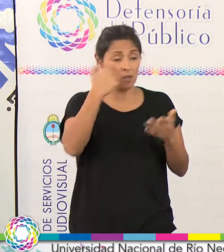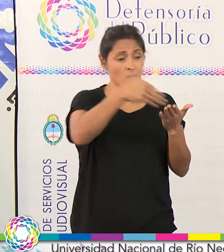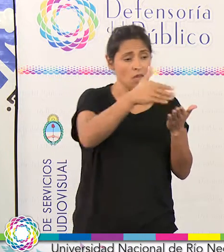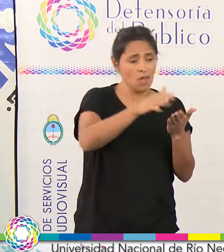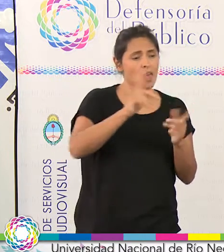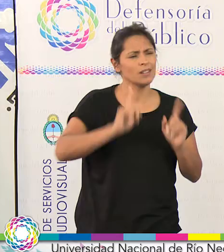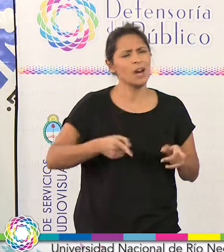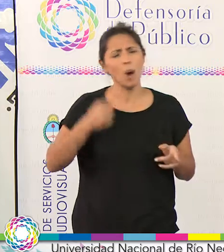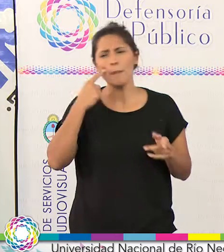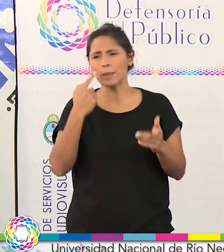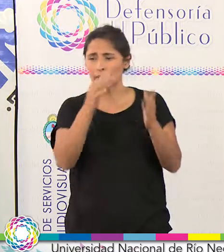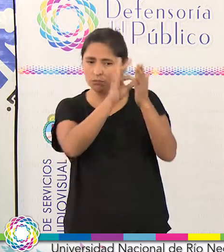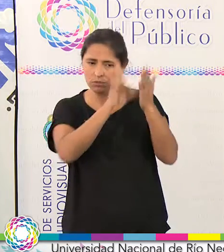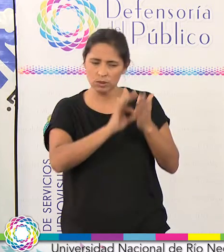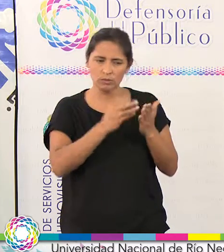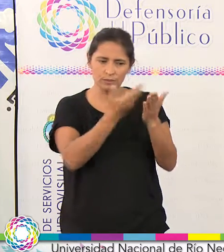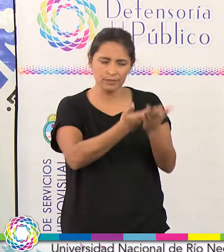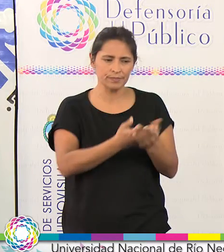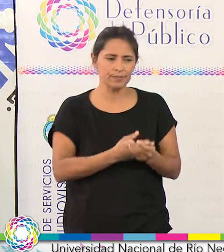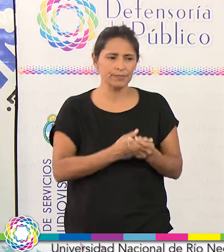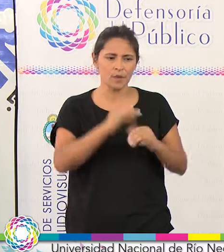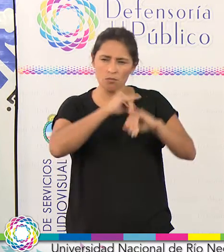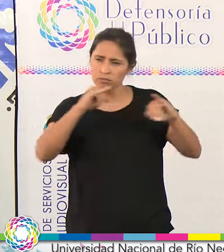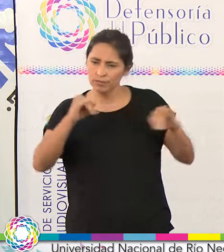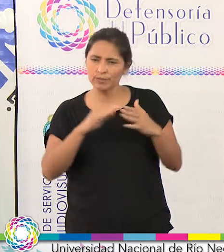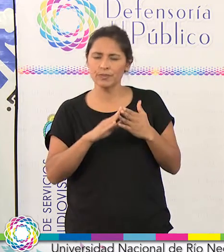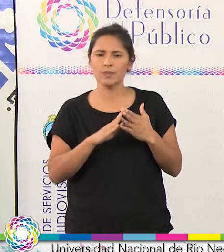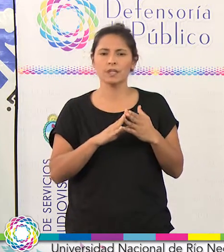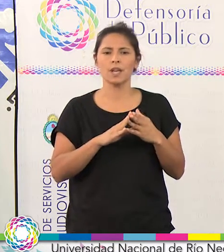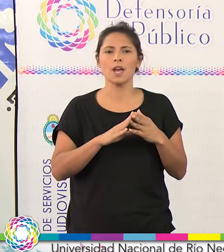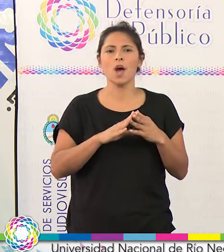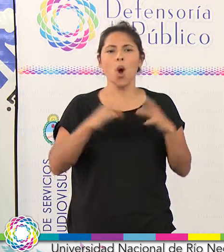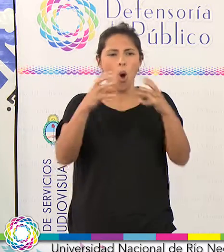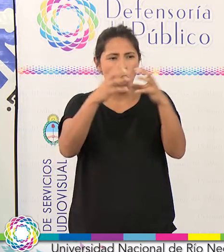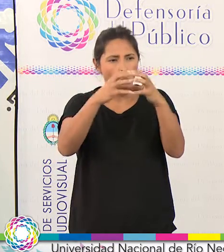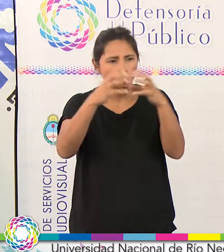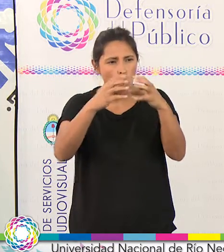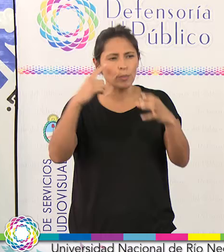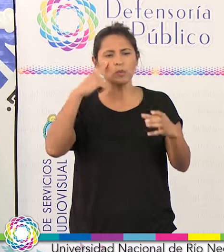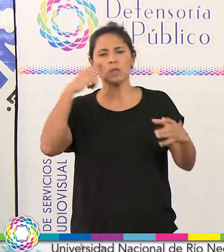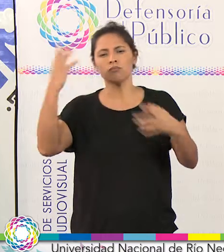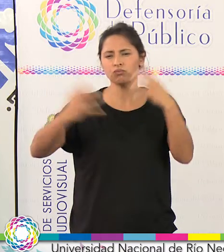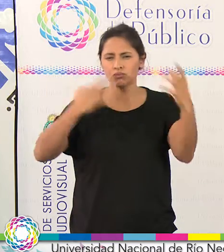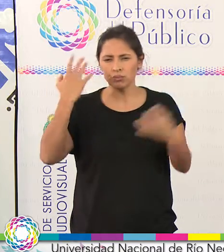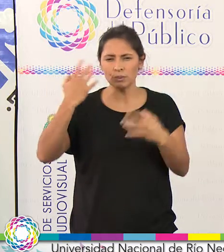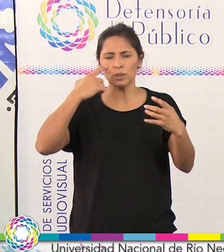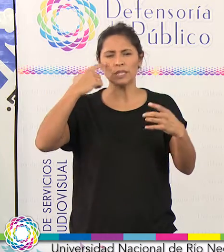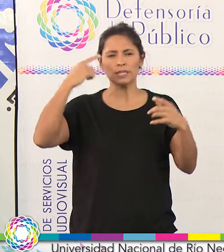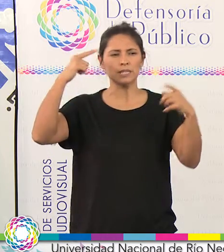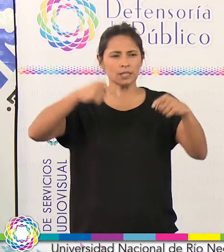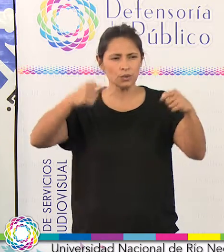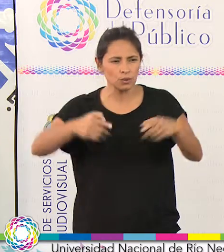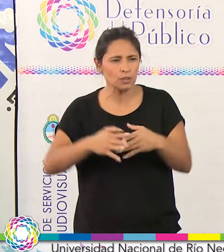planteaba justamente, el grupo anterior tenía que ver con la violencia institucional, que el caso prototípico de